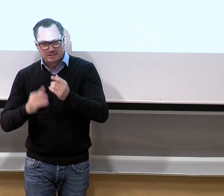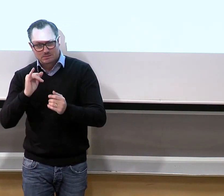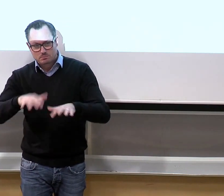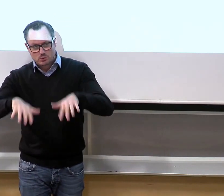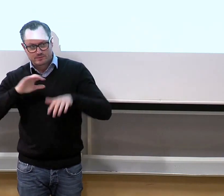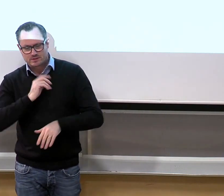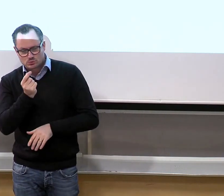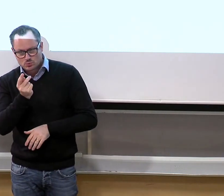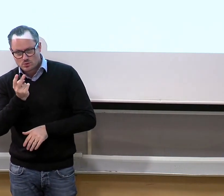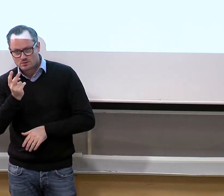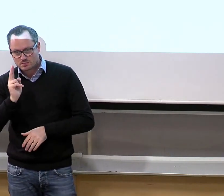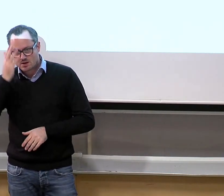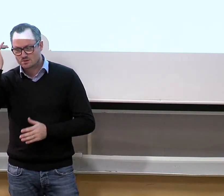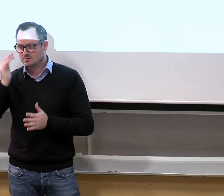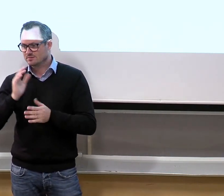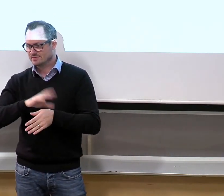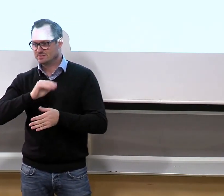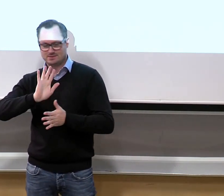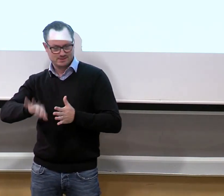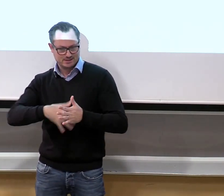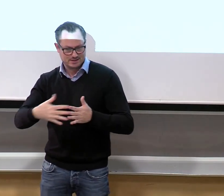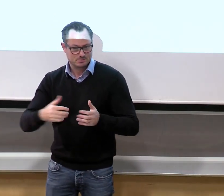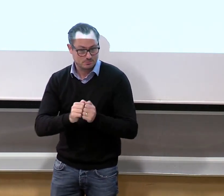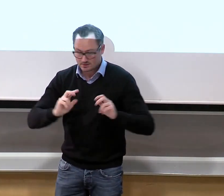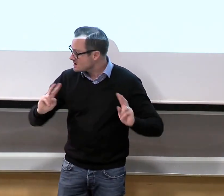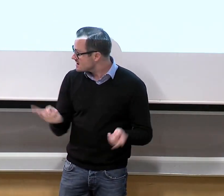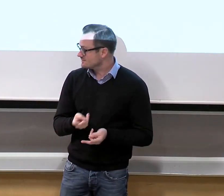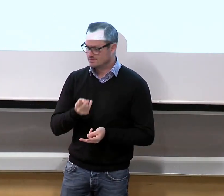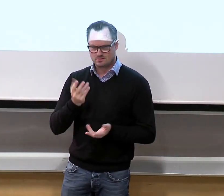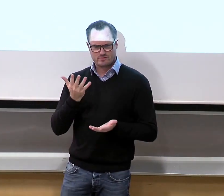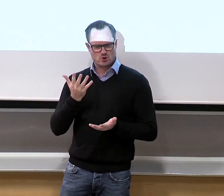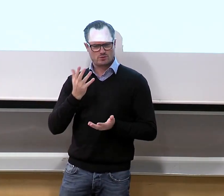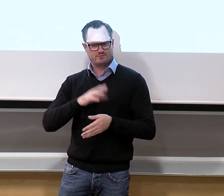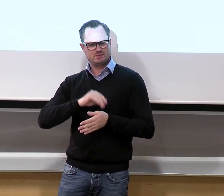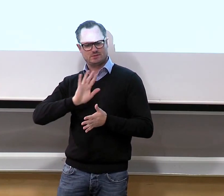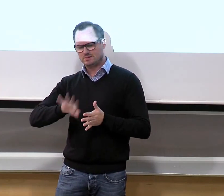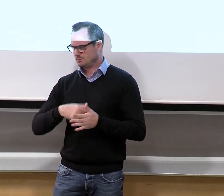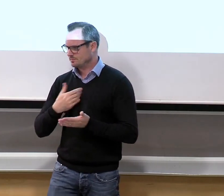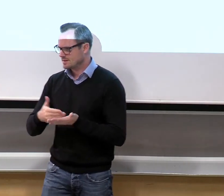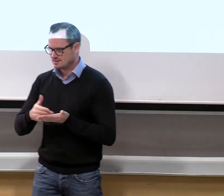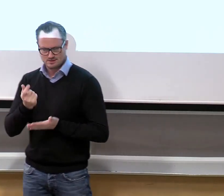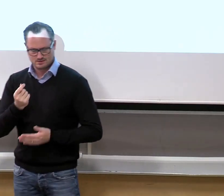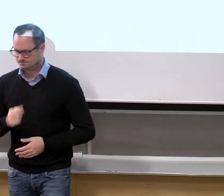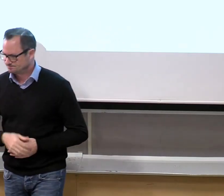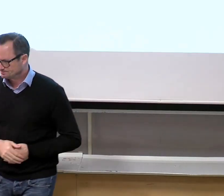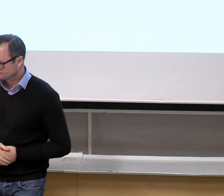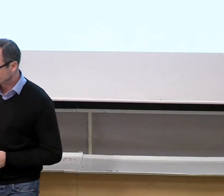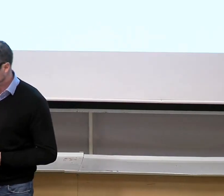Jag vet inte, jag ser här i publiken att det finns några som kan svensk teckenspråk, men jag tänkte i alla fall berätta lite grann om